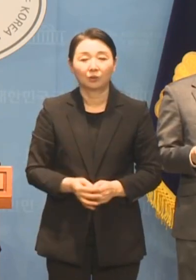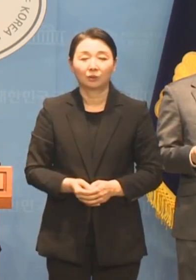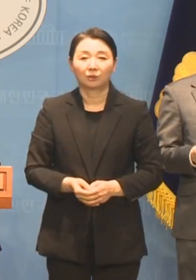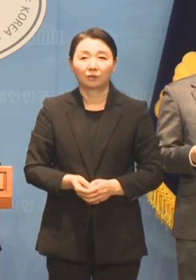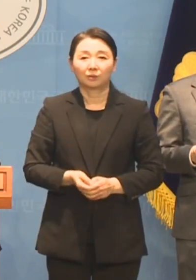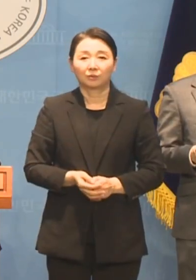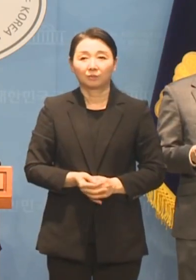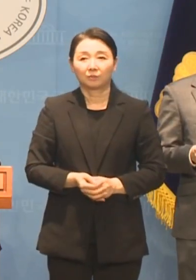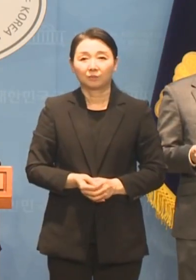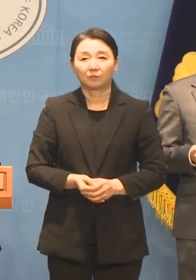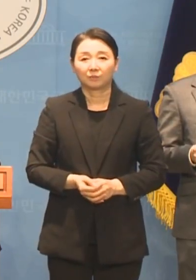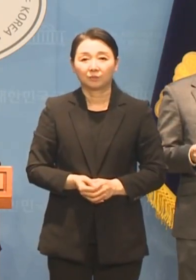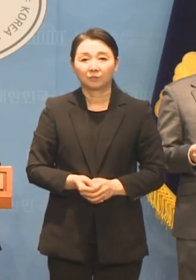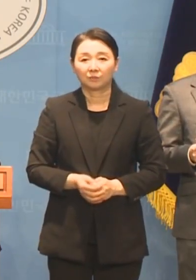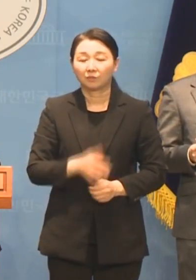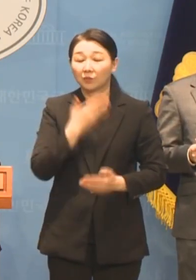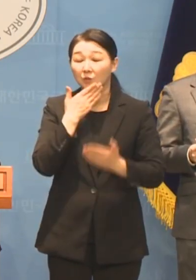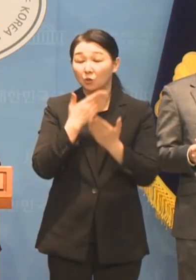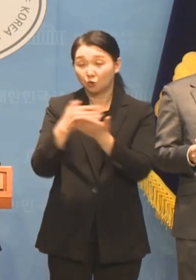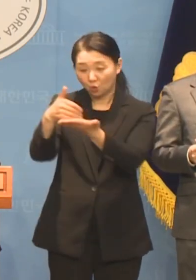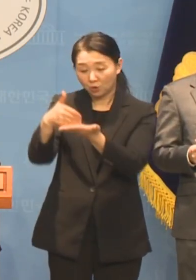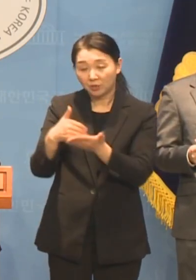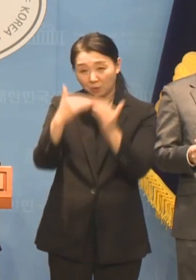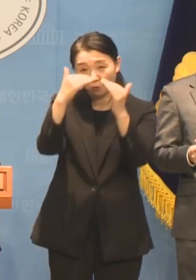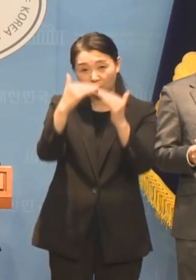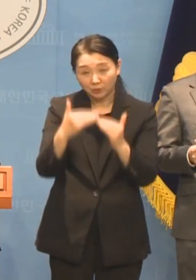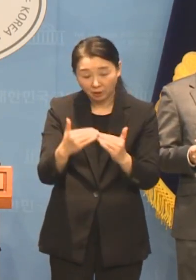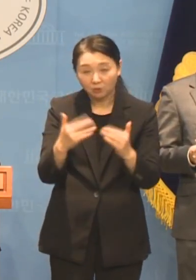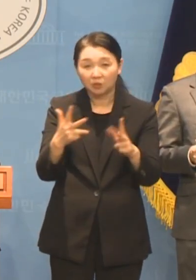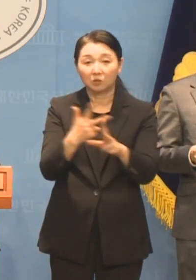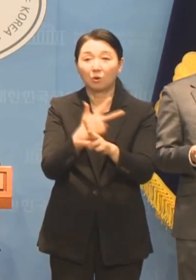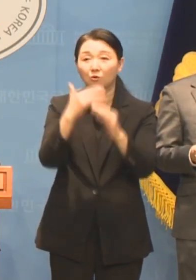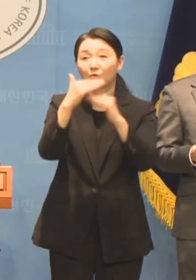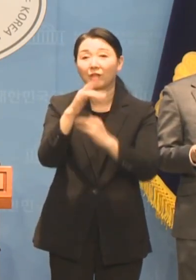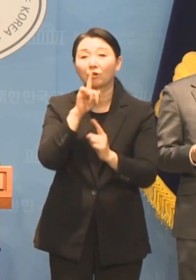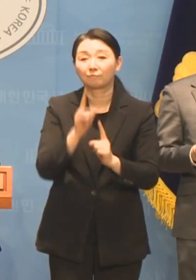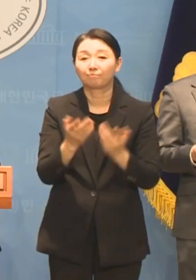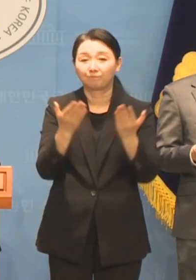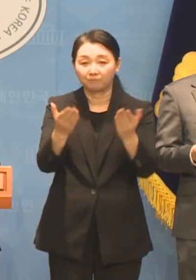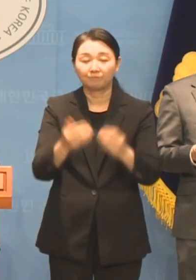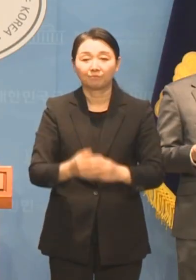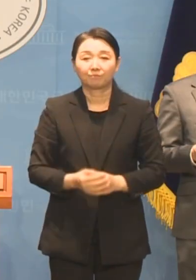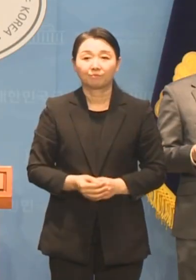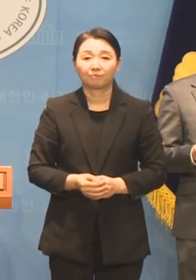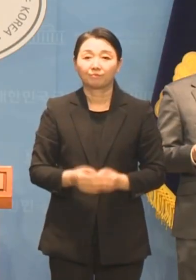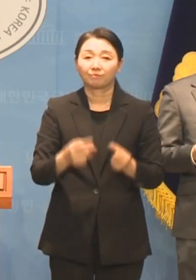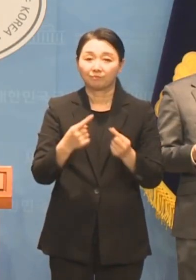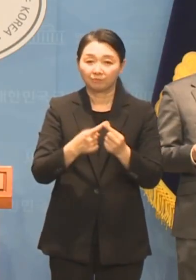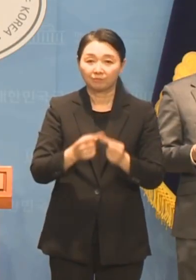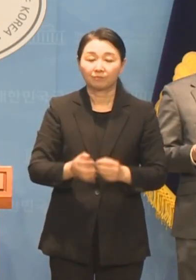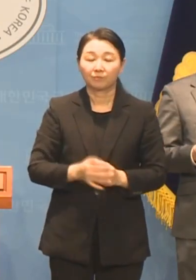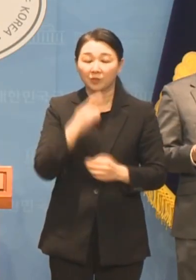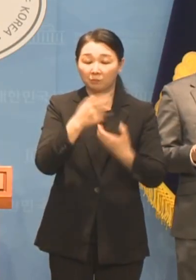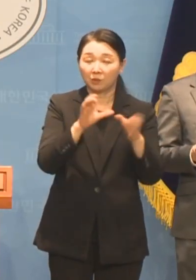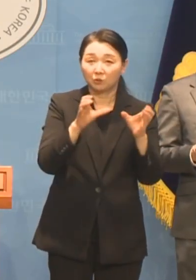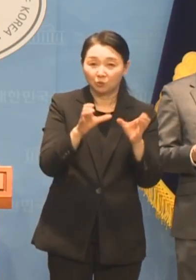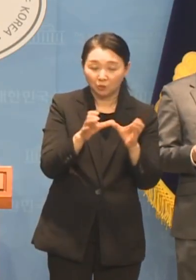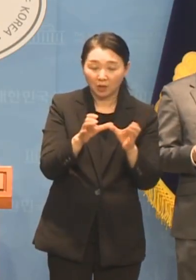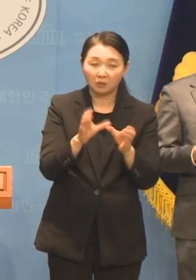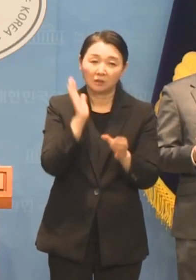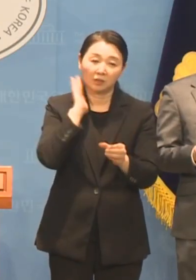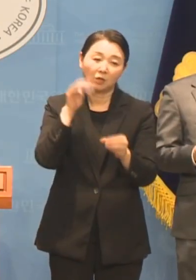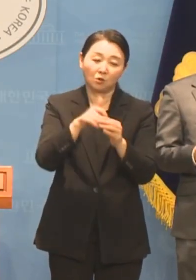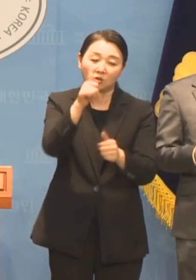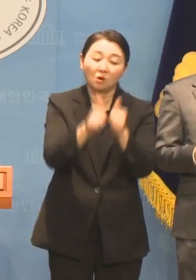추정됩니다. 주요 제보 내용을 이번 주 내용을 말씀드리겠습니다. 첫 번째로는 민주당 경선 후보에